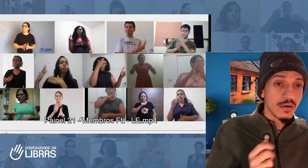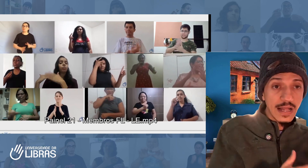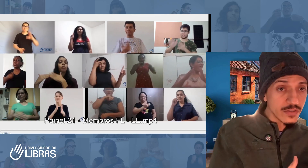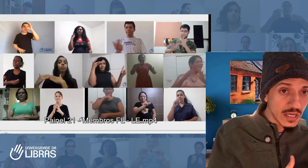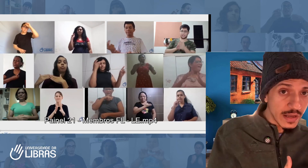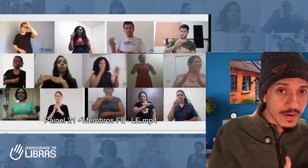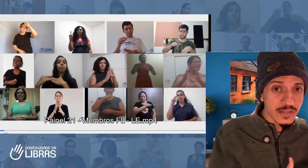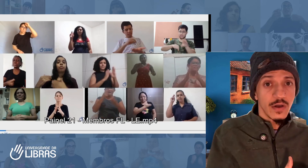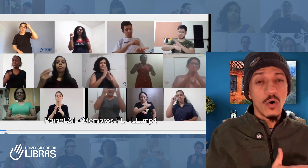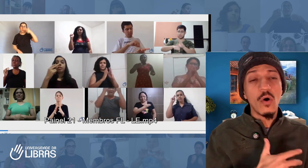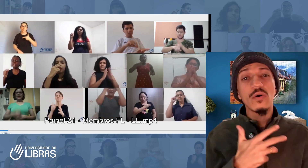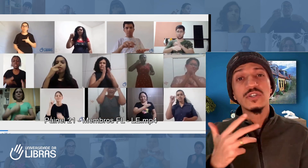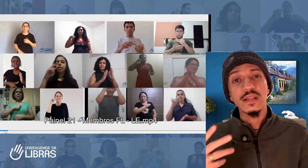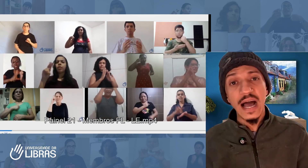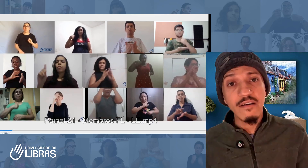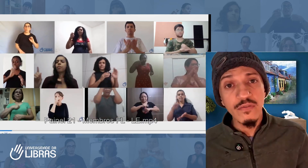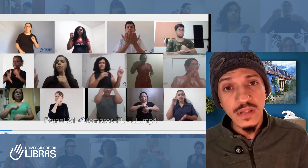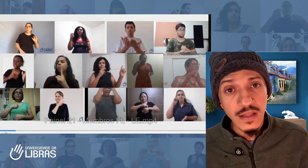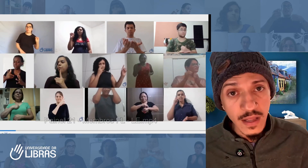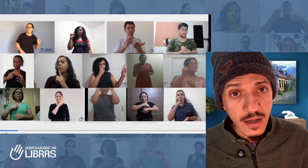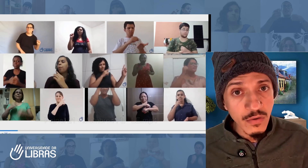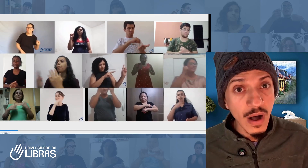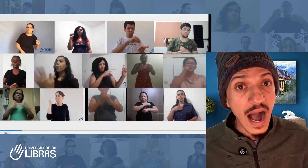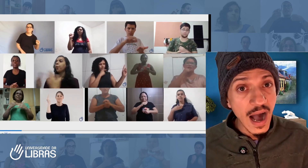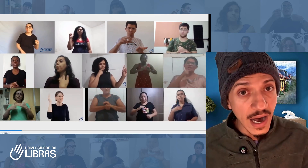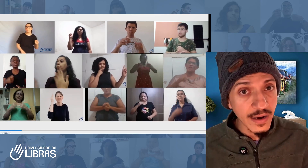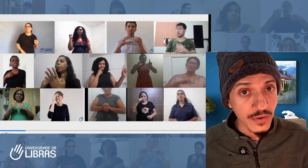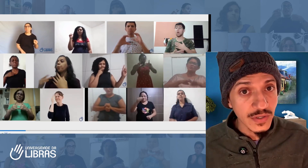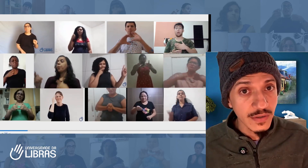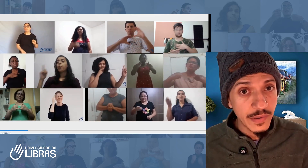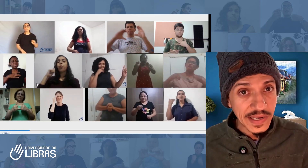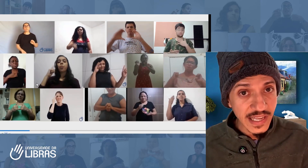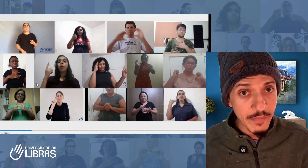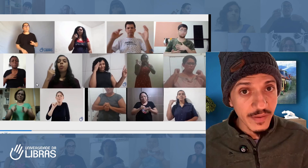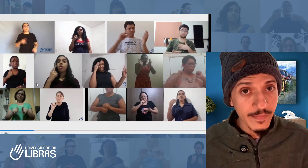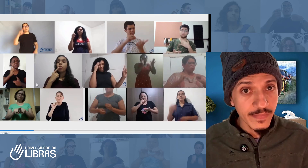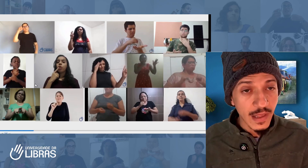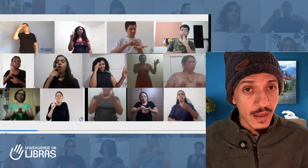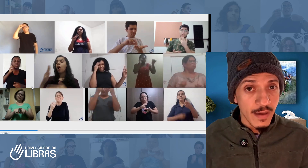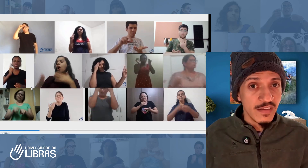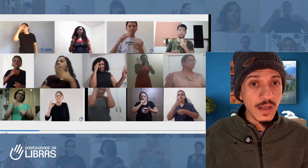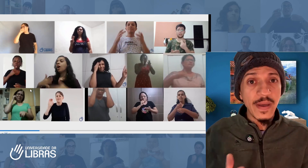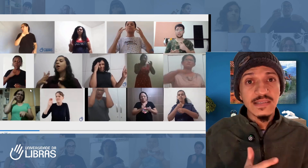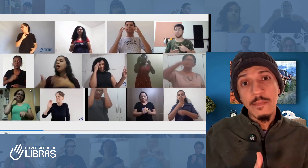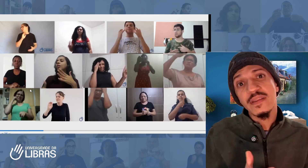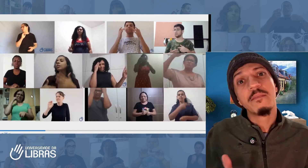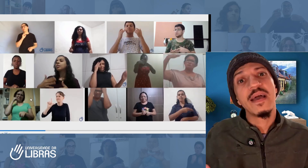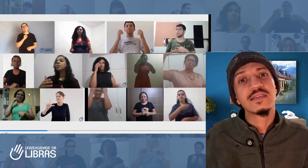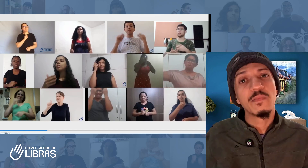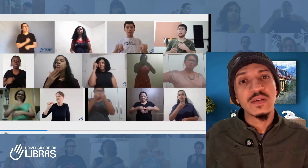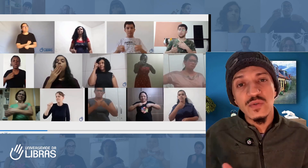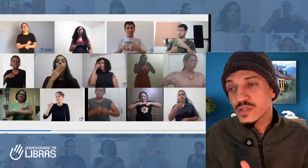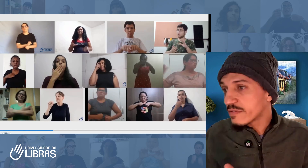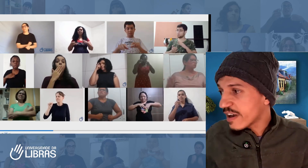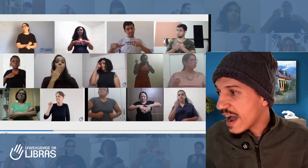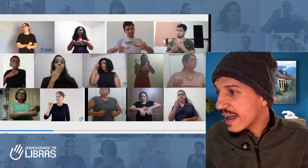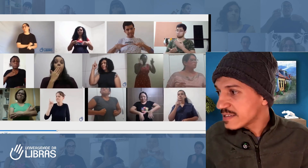de Libras ou que já estavam tentando há anos, percebe? Você percebe também que são pessoas de várias